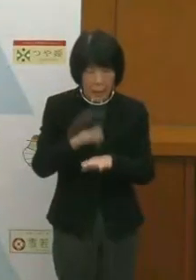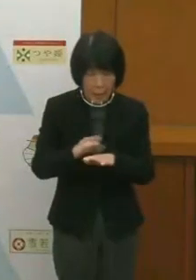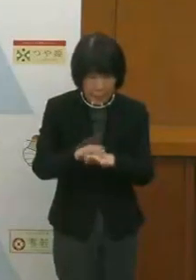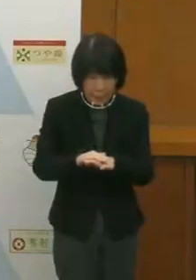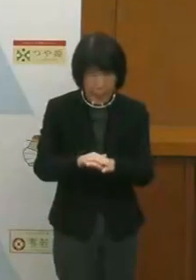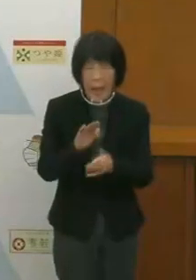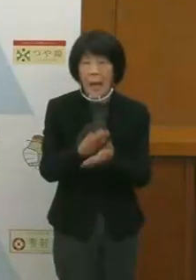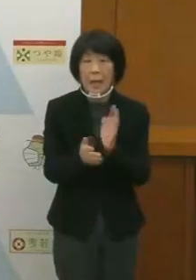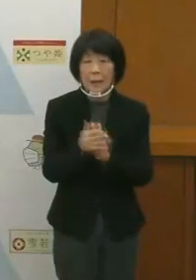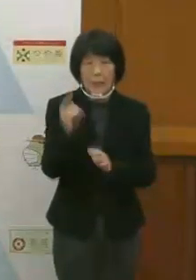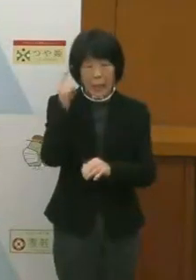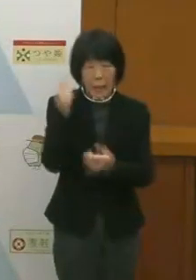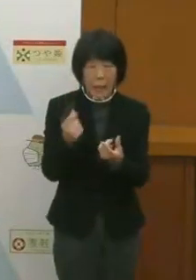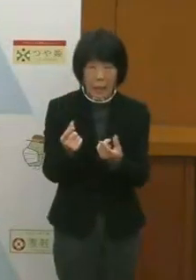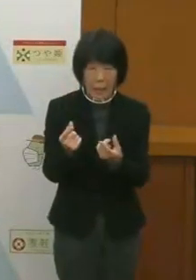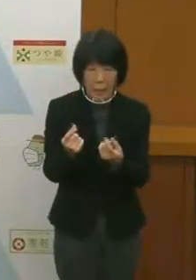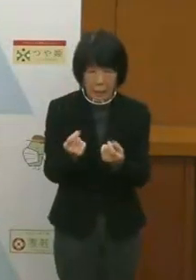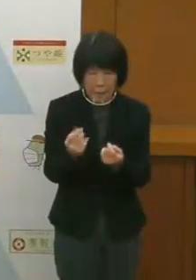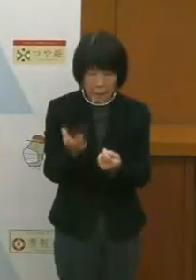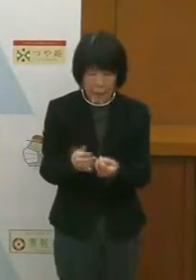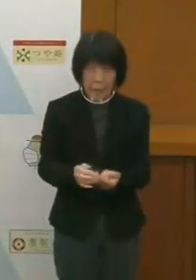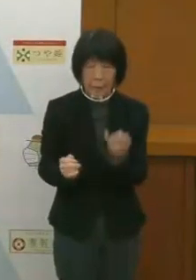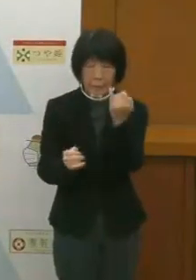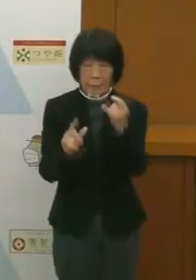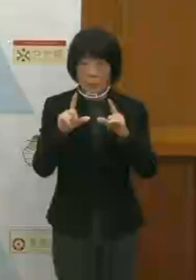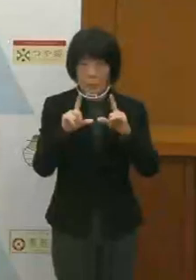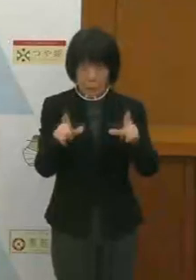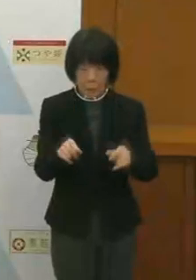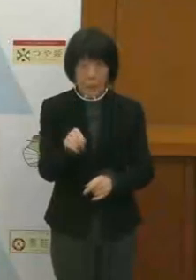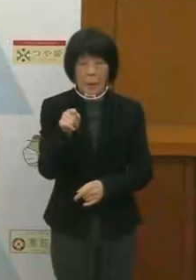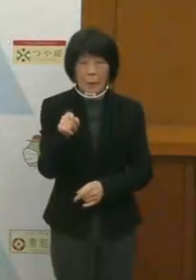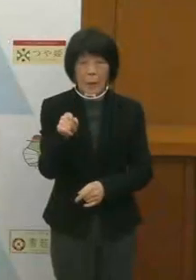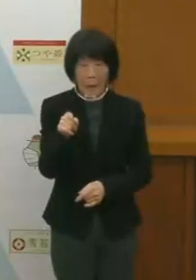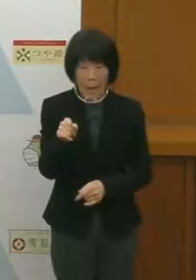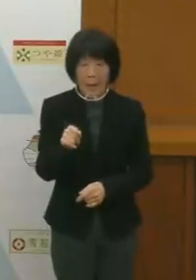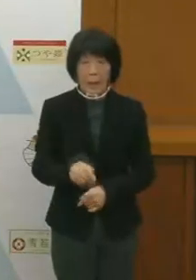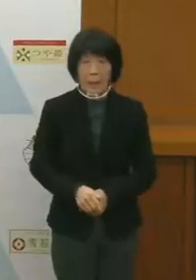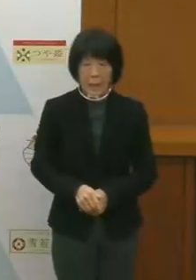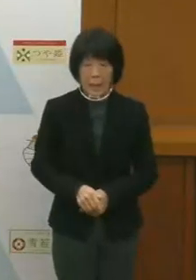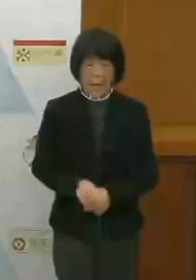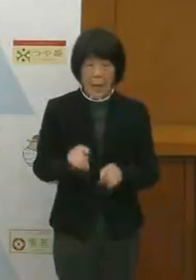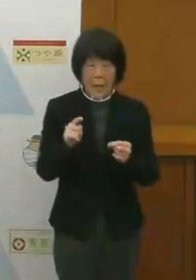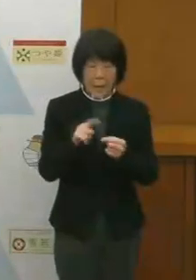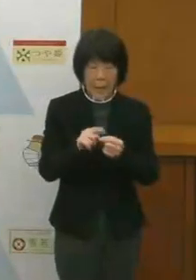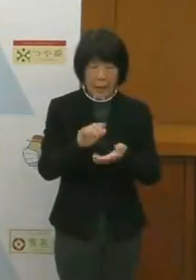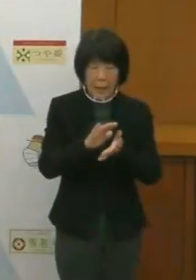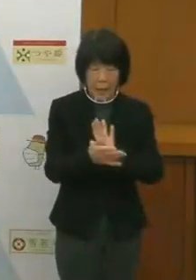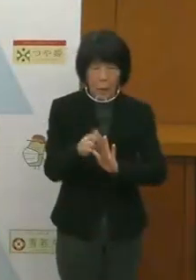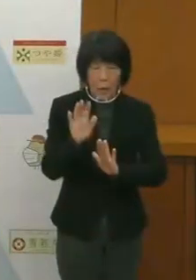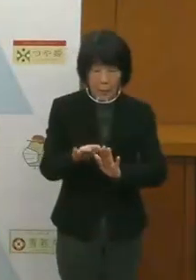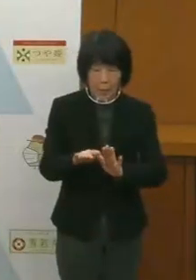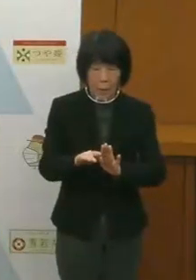についてちょっと。 そうですね、そこは本県の今の感染状況